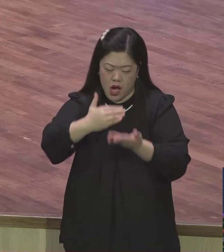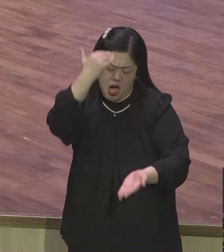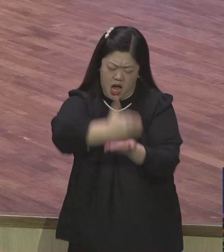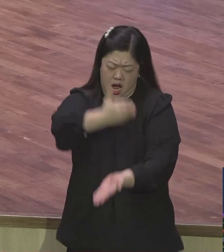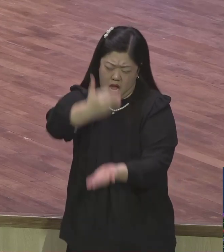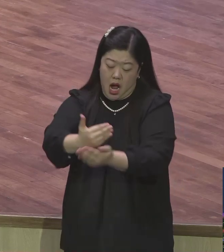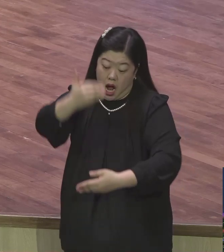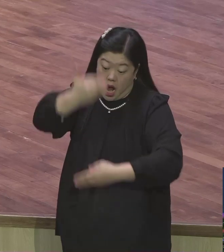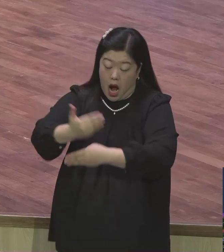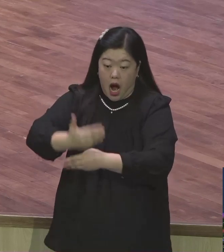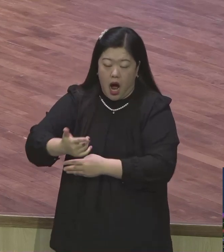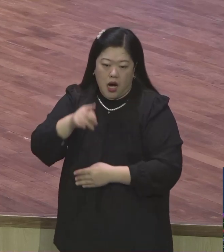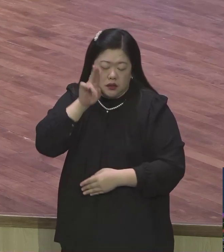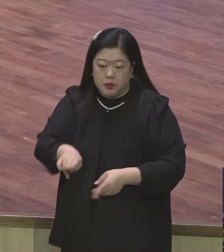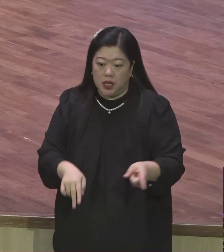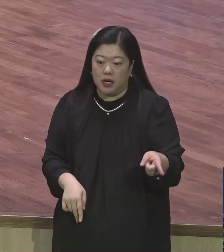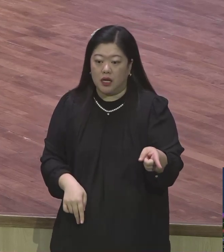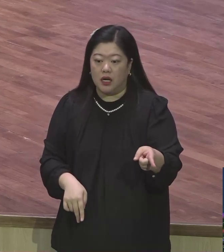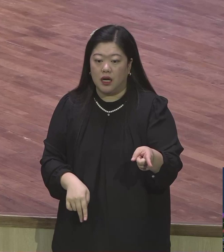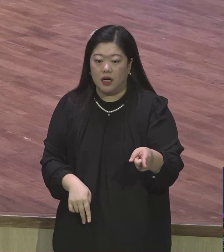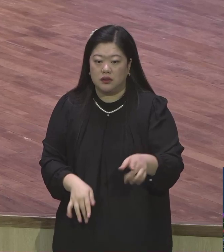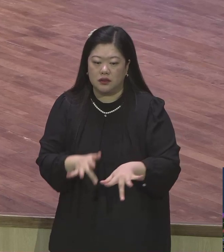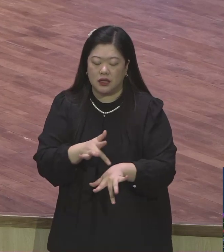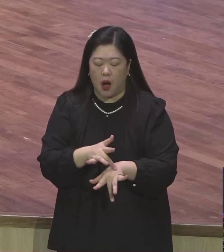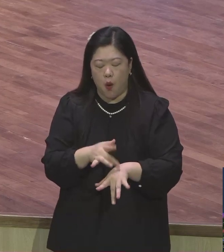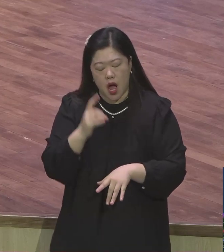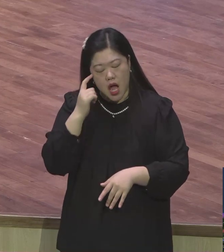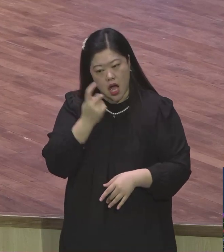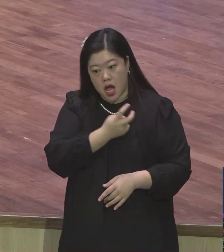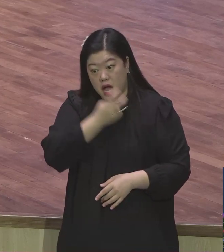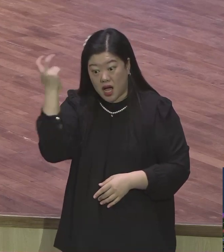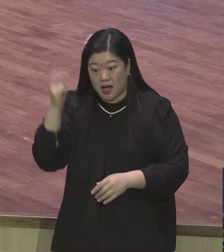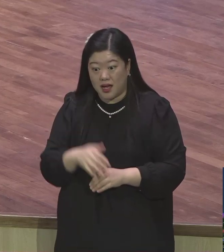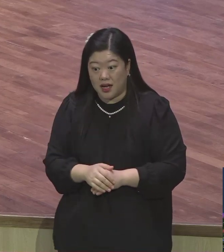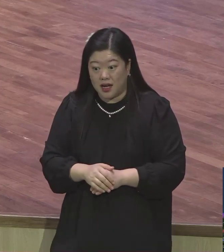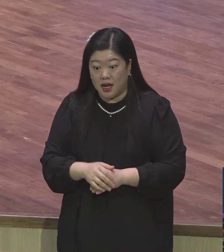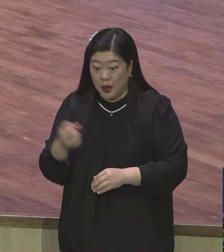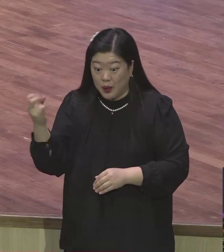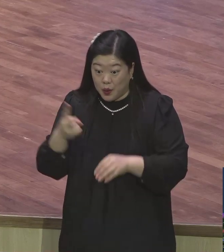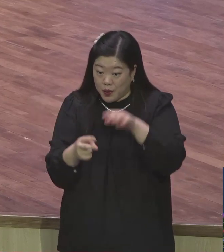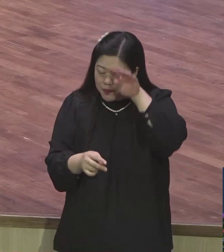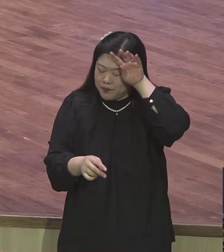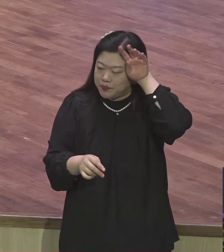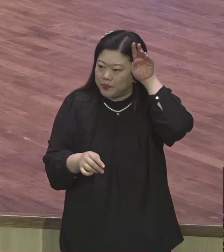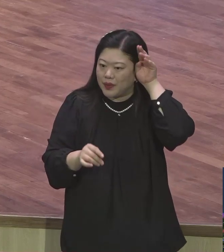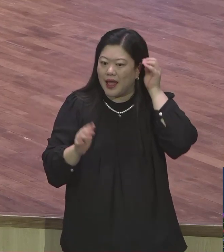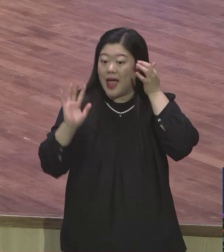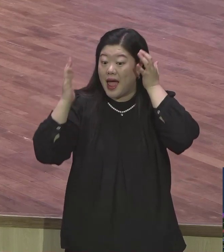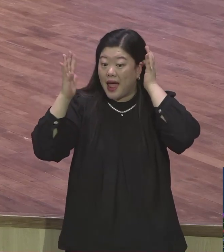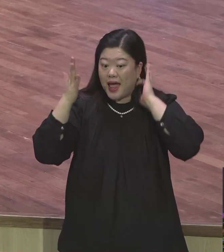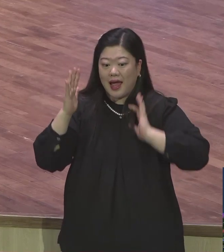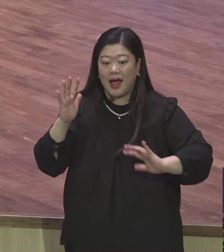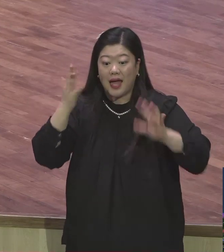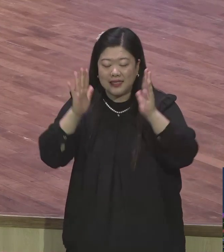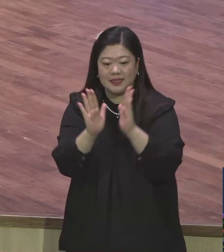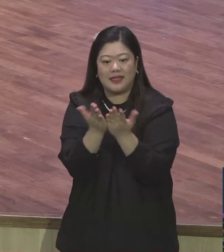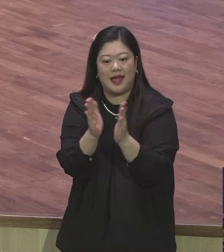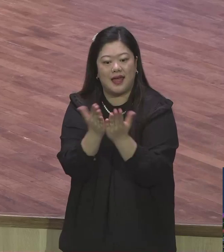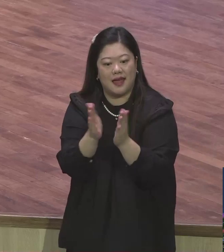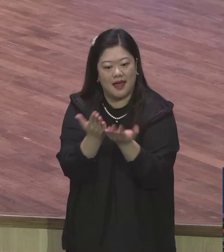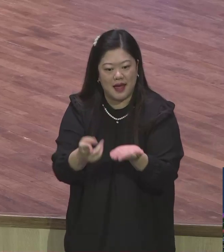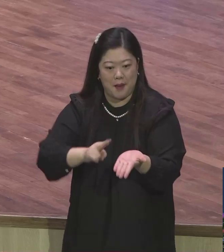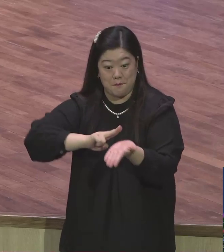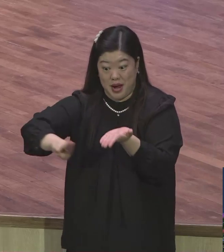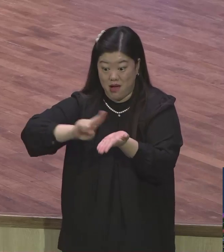전략이에요 지금 이게. 이 전략이 애들부터 다 잡아버려요. 이 그야말로